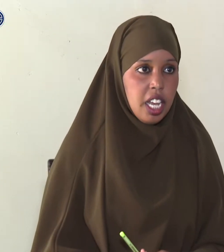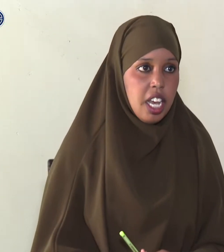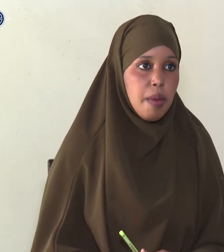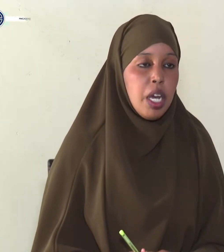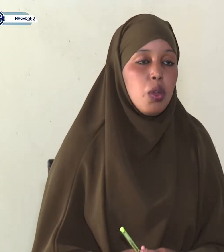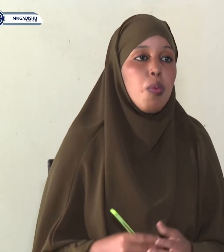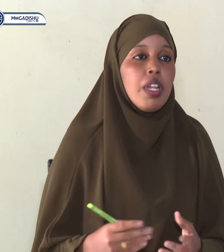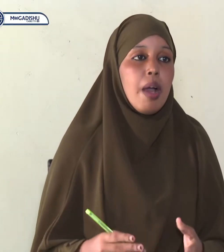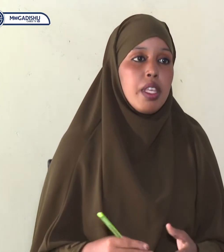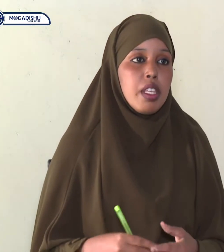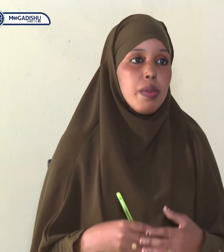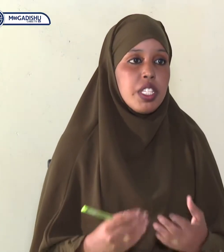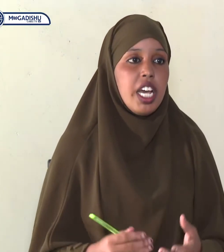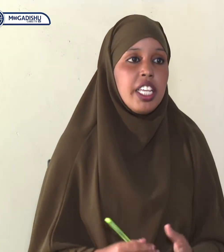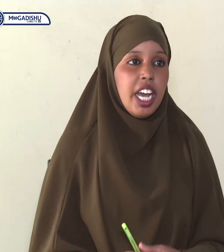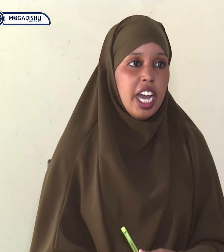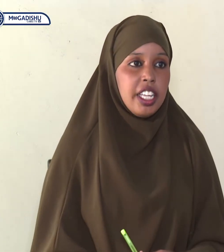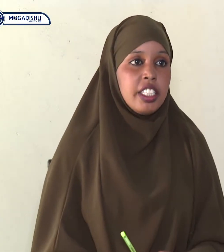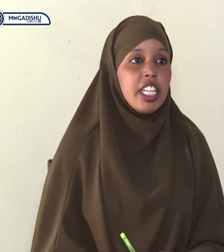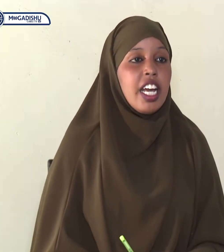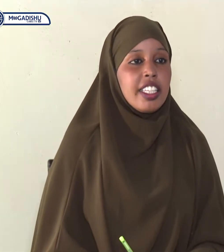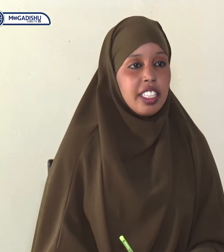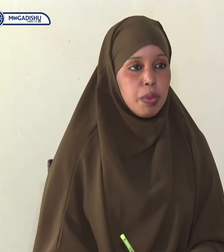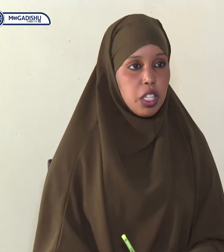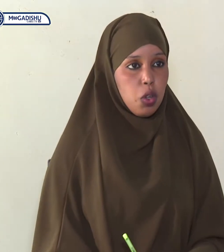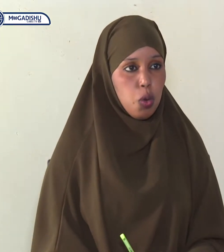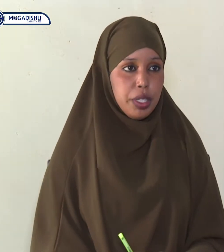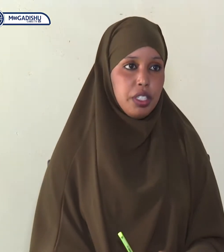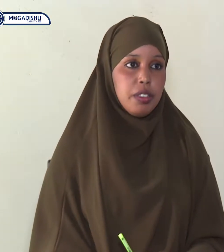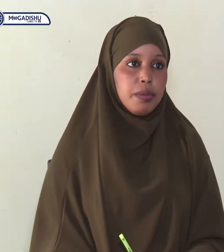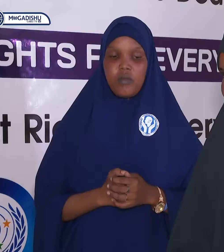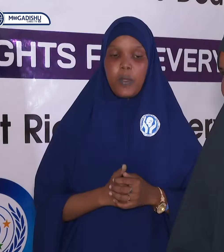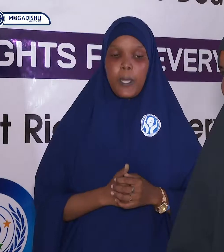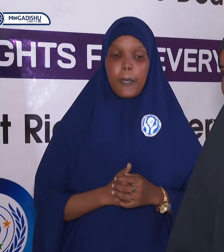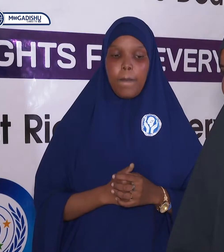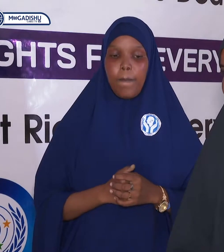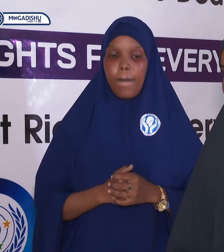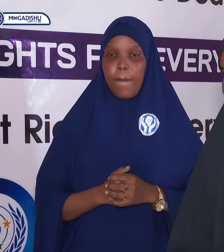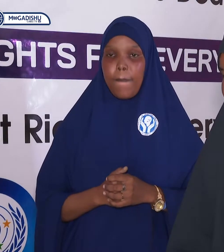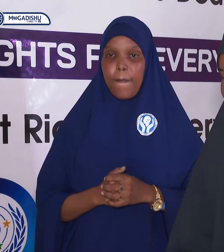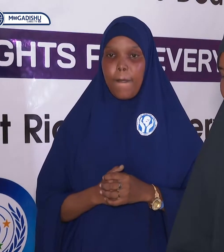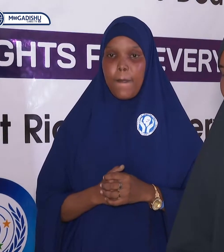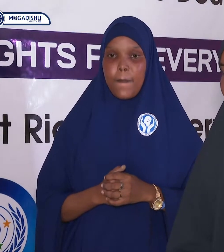dhigata ama lagu bilaabay imise ayay ahaayeen tirada ardayda imise ay ka kooban yihiin